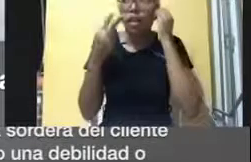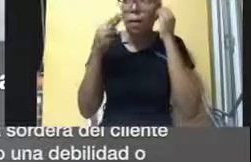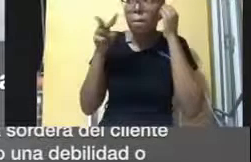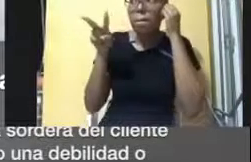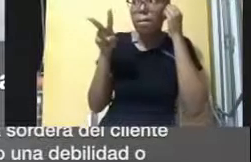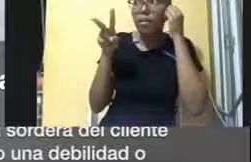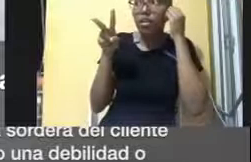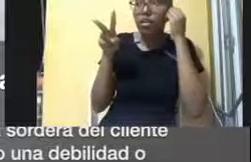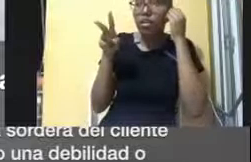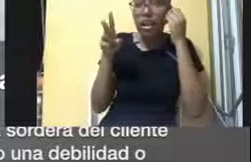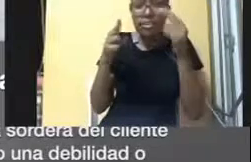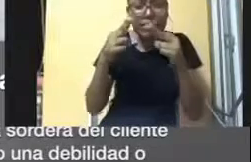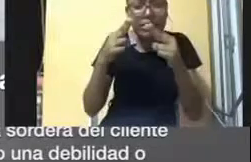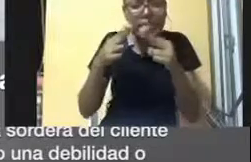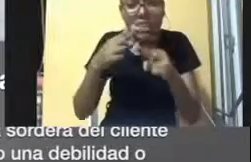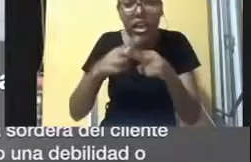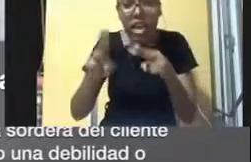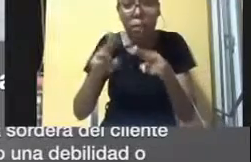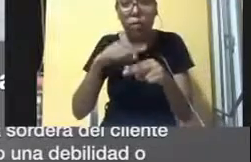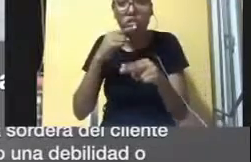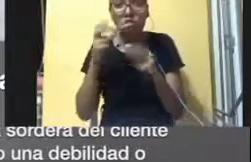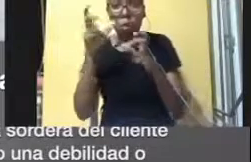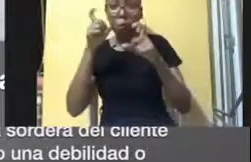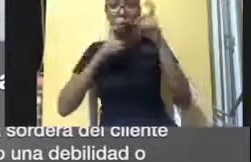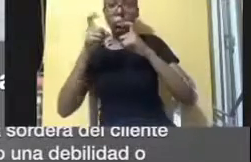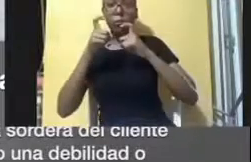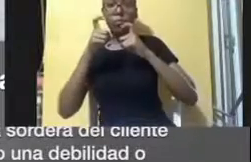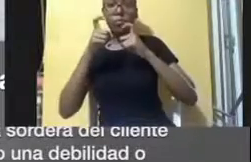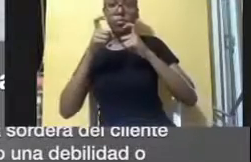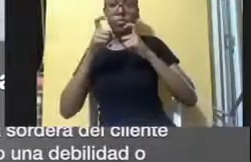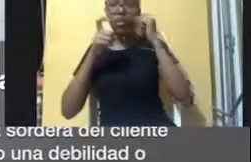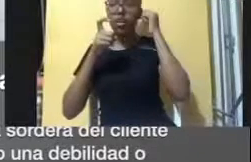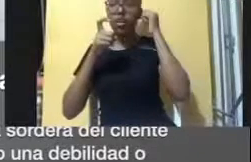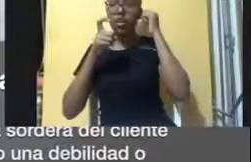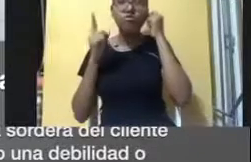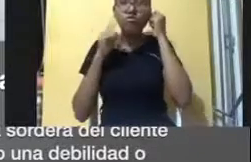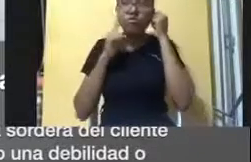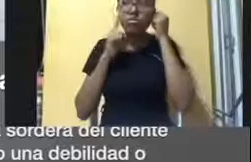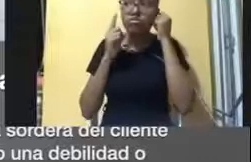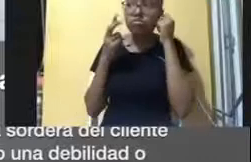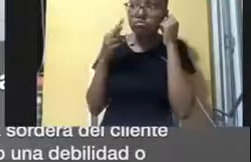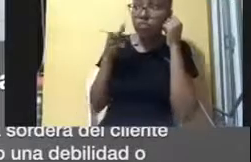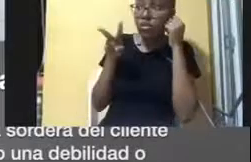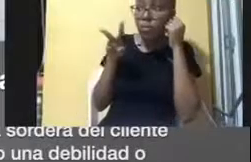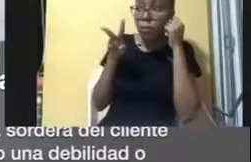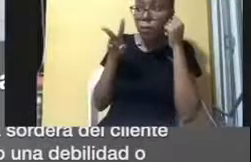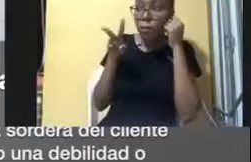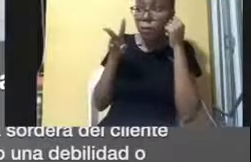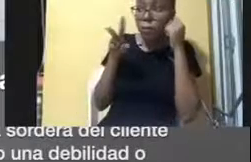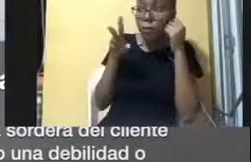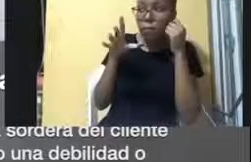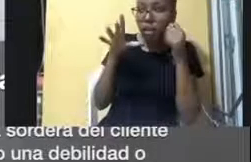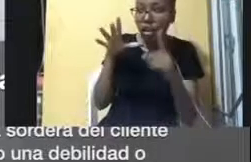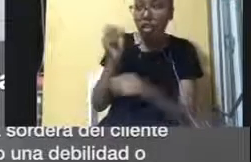muy visuales. Y si nosotros de repente hacemos una cosita rara con la